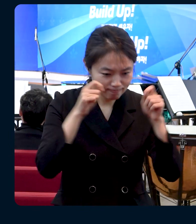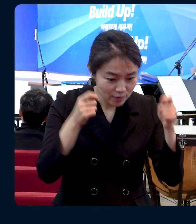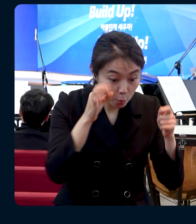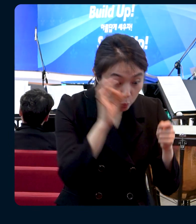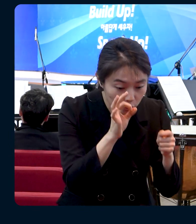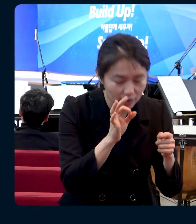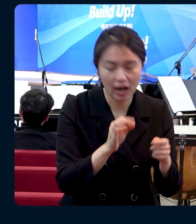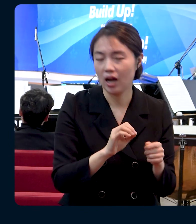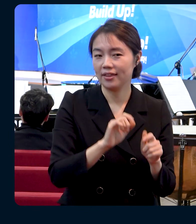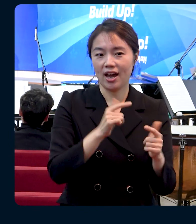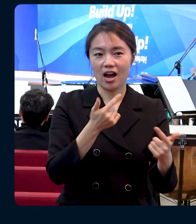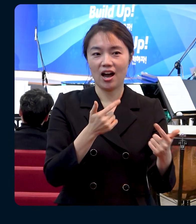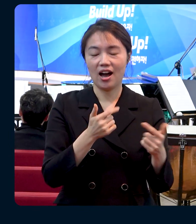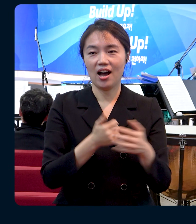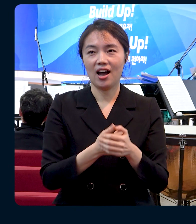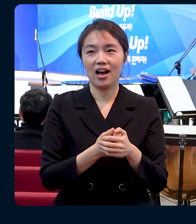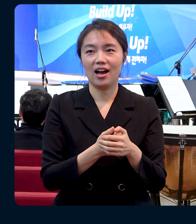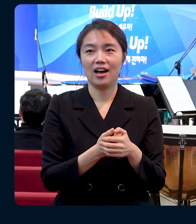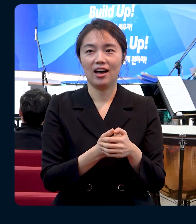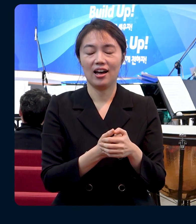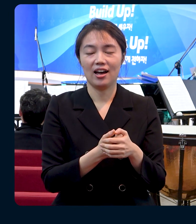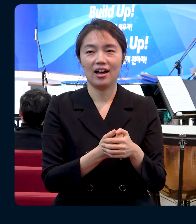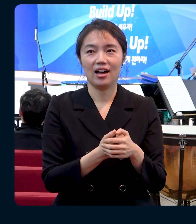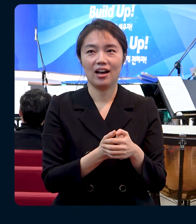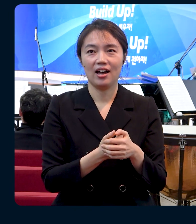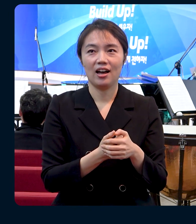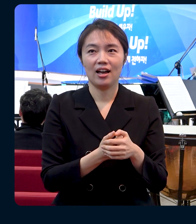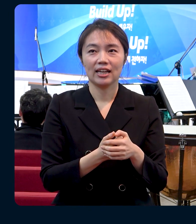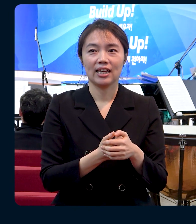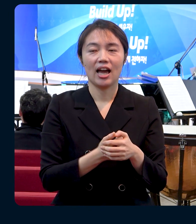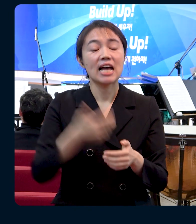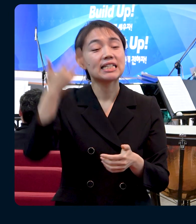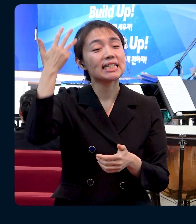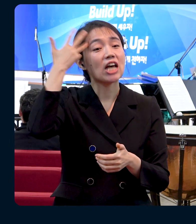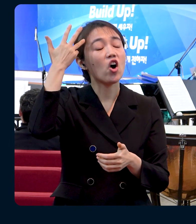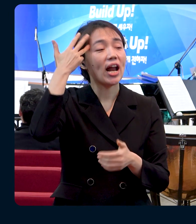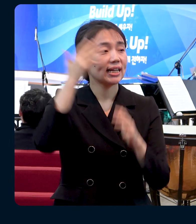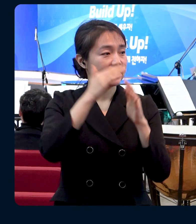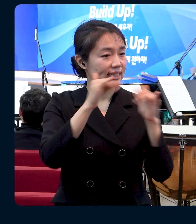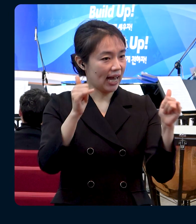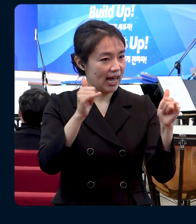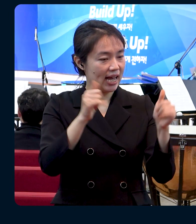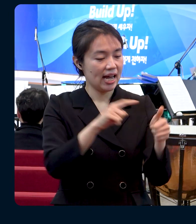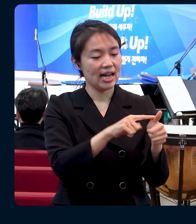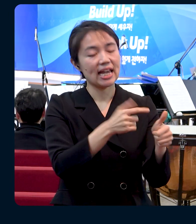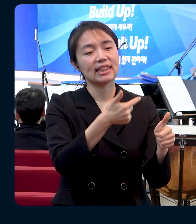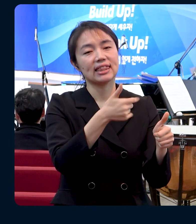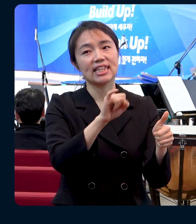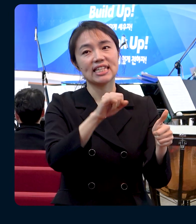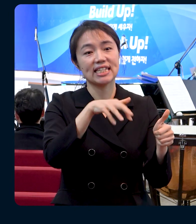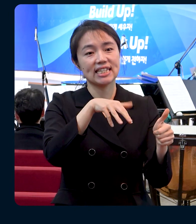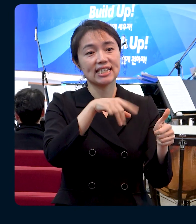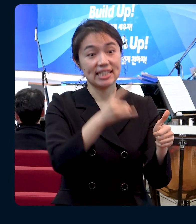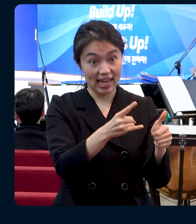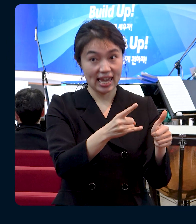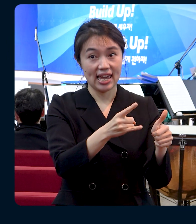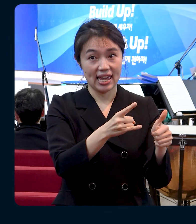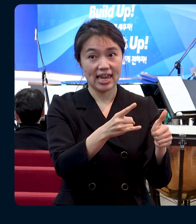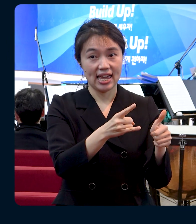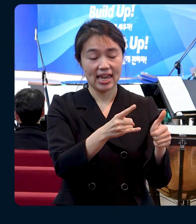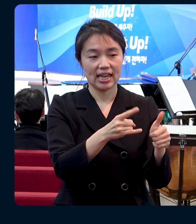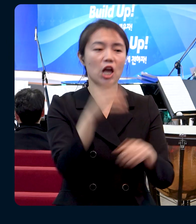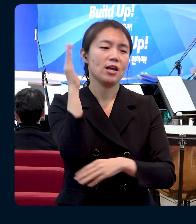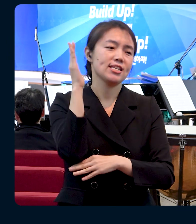어느 날 제대로 보니까 그게 아니에요. 상상도 못했는데 이거는 철학자 니체가